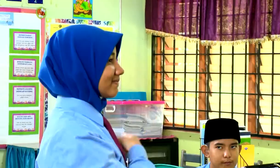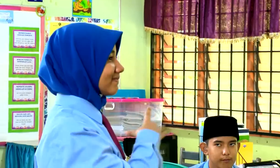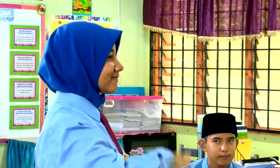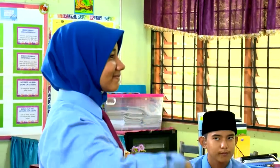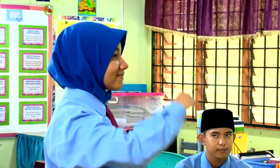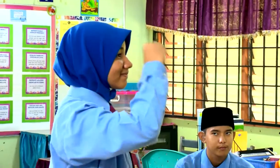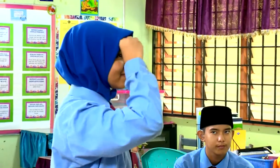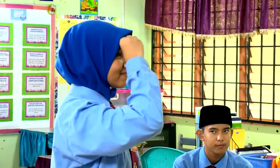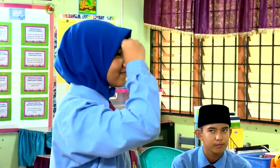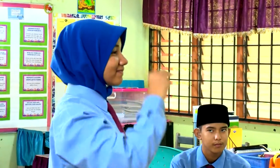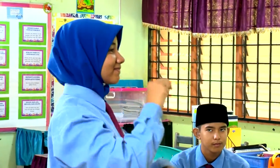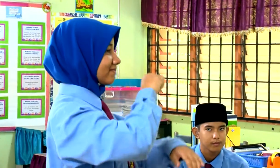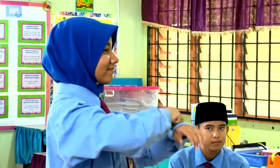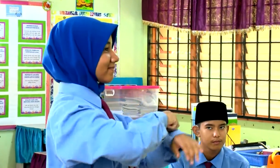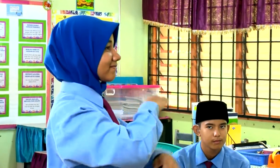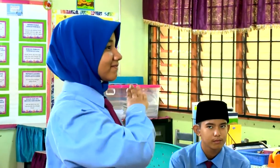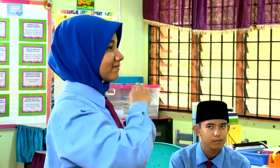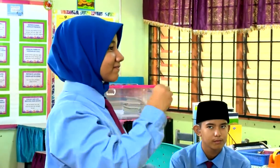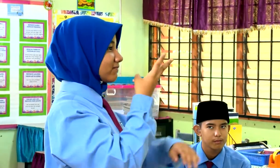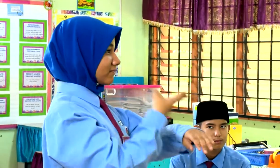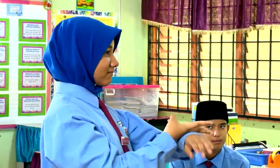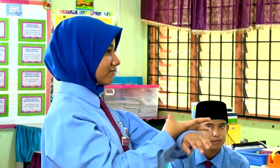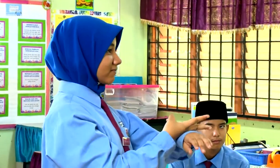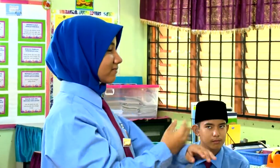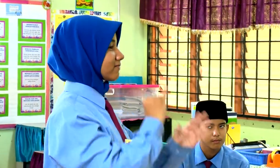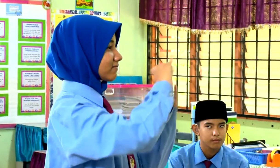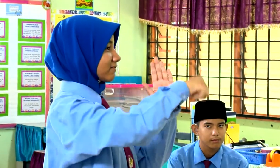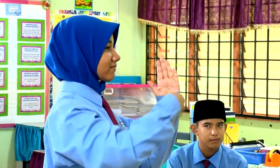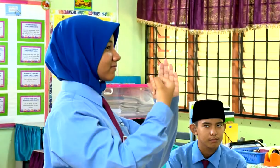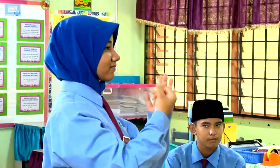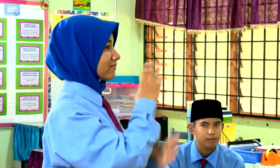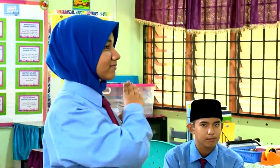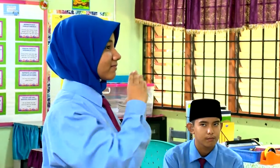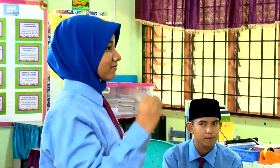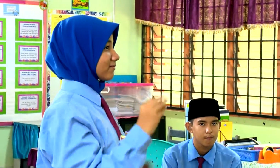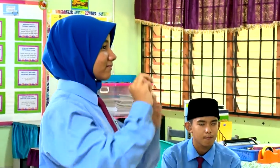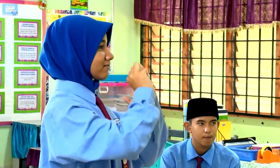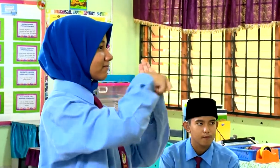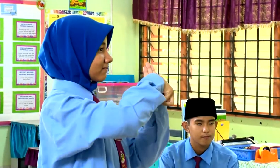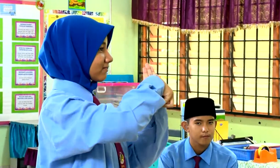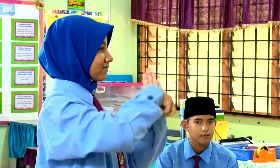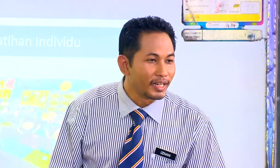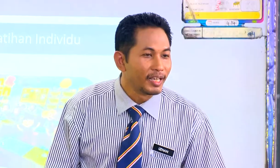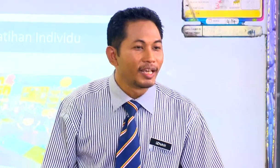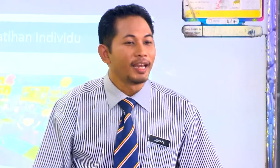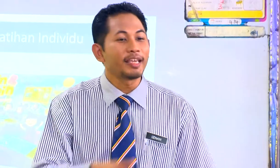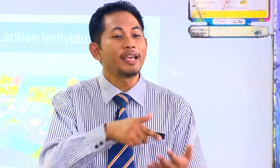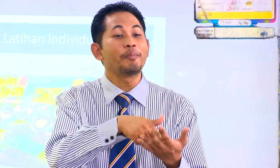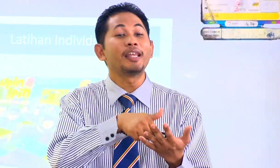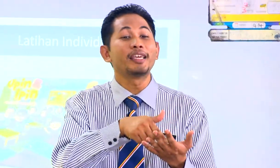Kita belajar masa dan waktu, jam dan minit. Lagi, apa lagi?